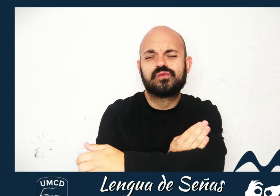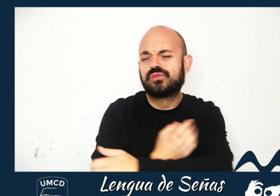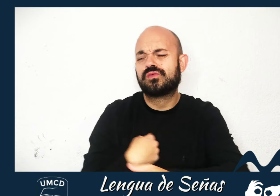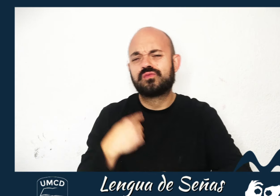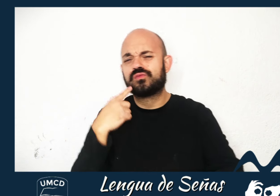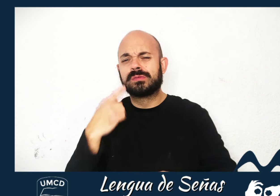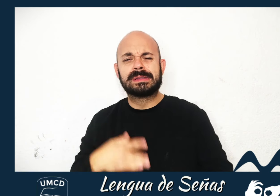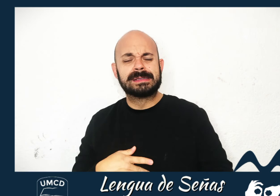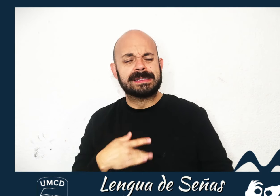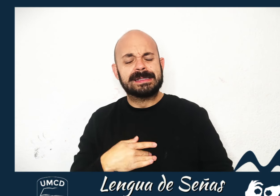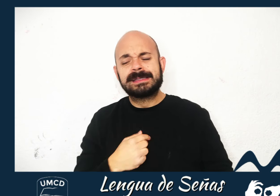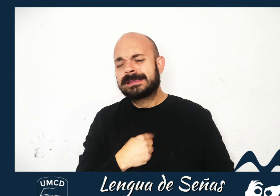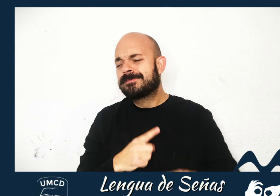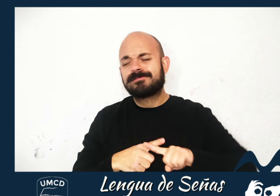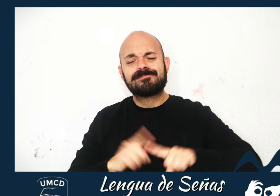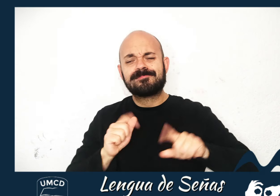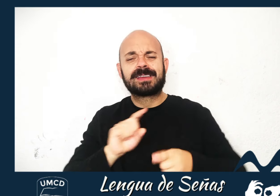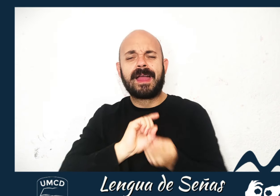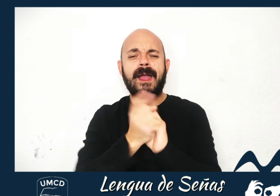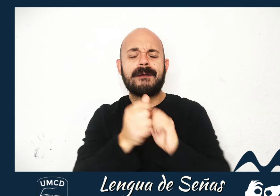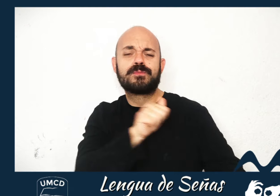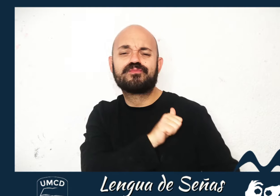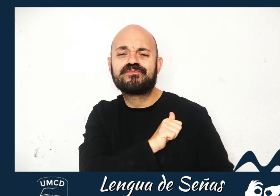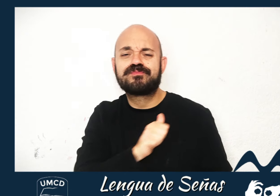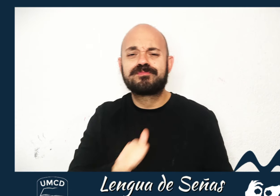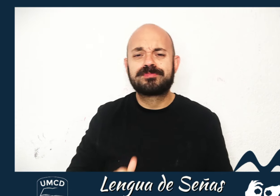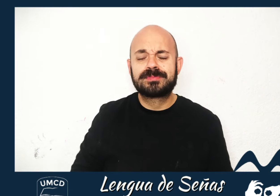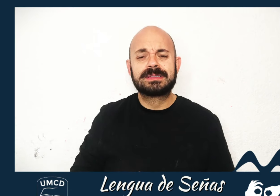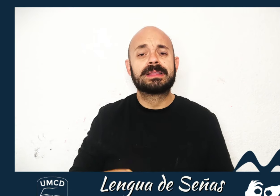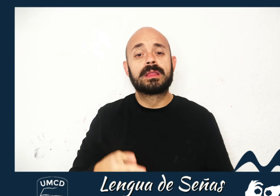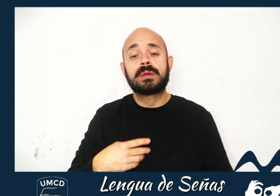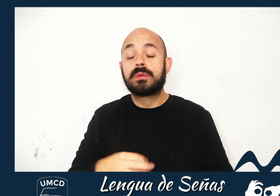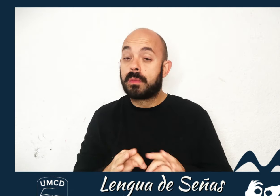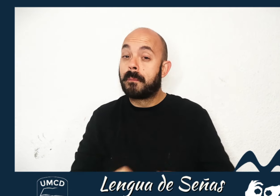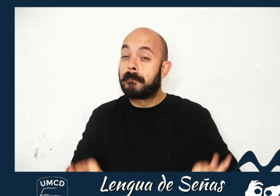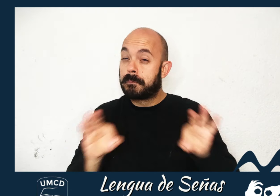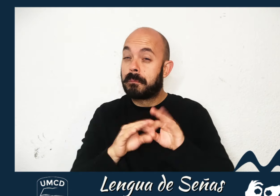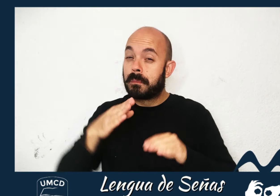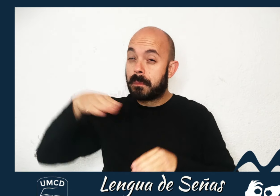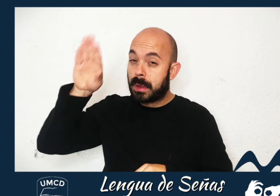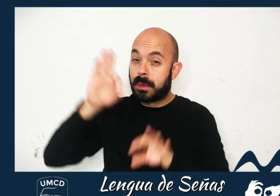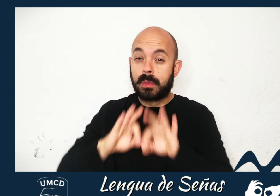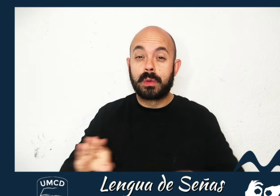no solamente eso, sino de que Dios nos mira de una manera que nos honra,